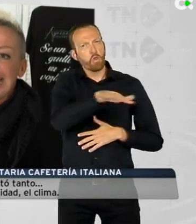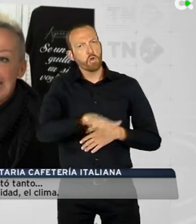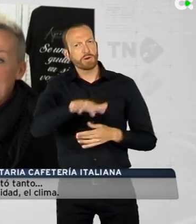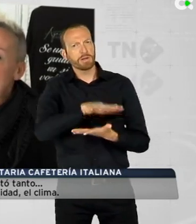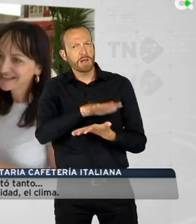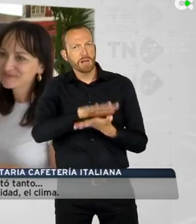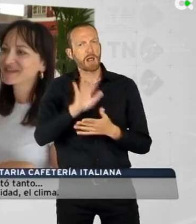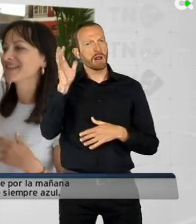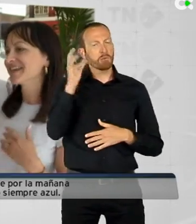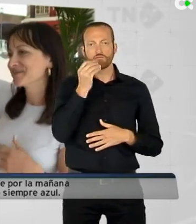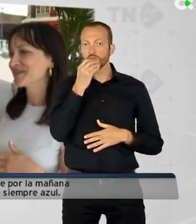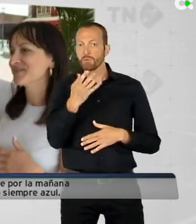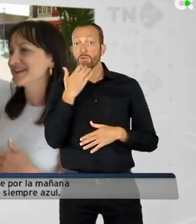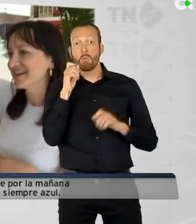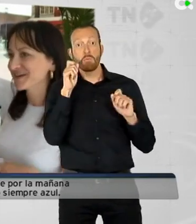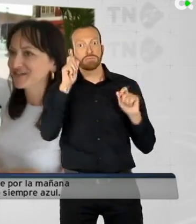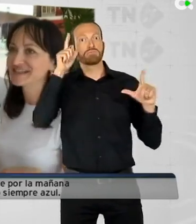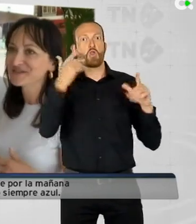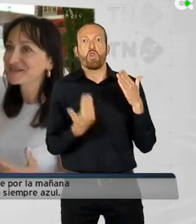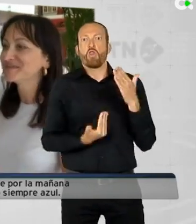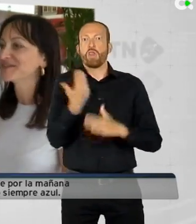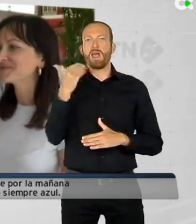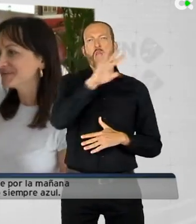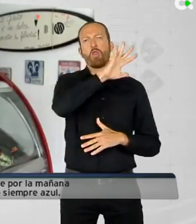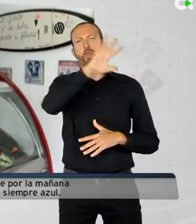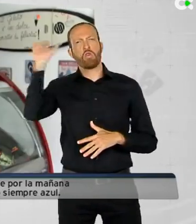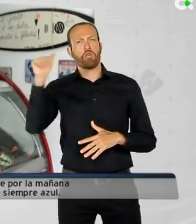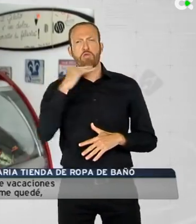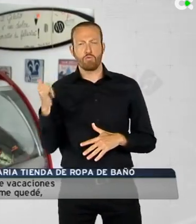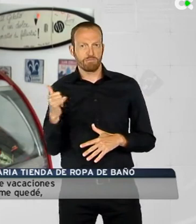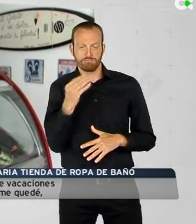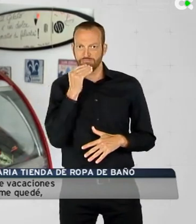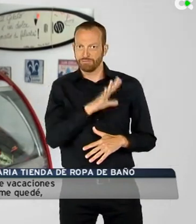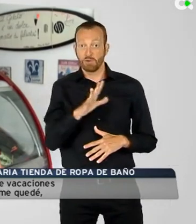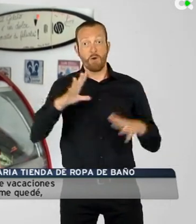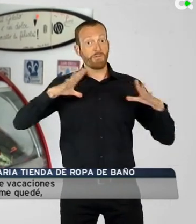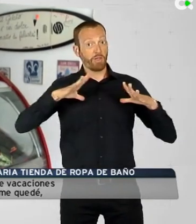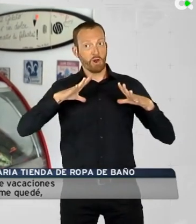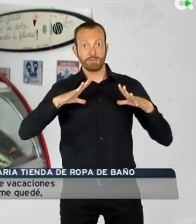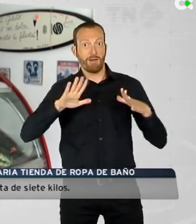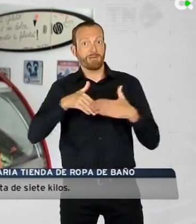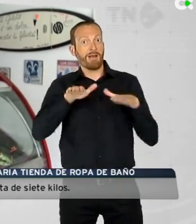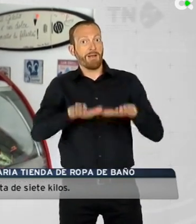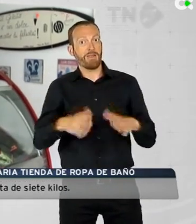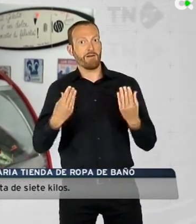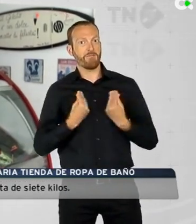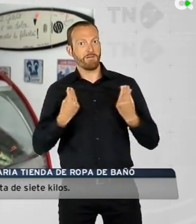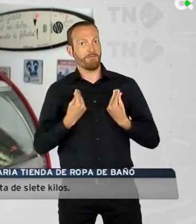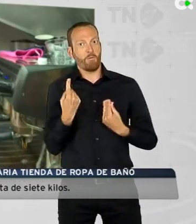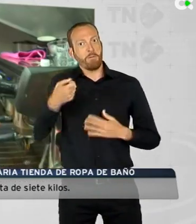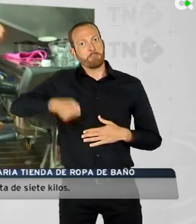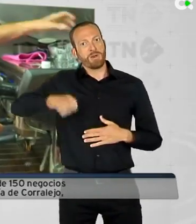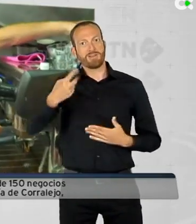el clima. Despertarte por la mañana con el cielo siempre azul. Me vine de vacaciones y aquí me quedé con una maleta de 7